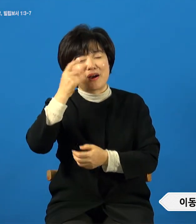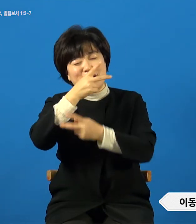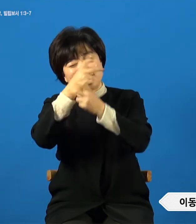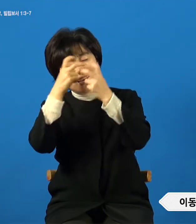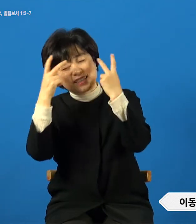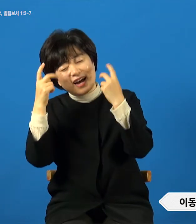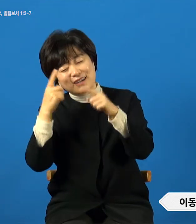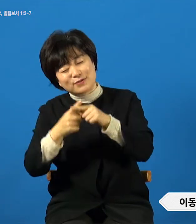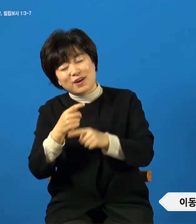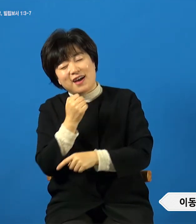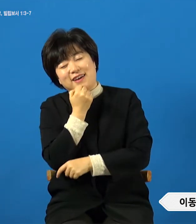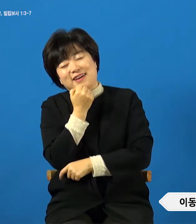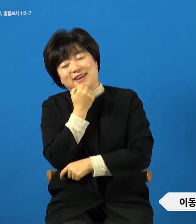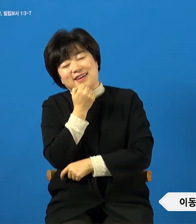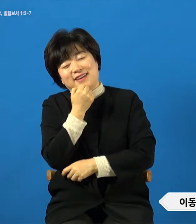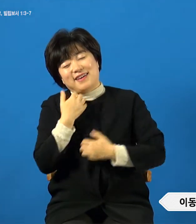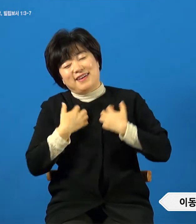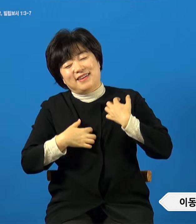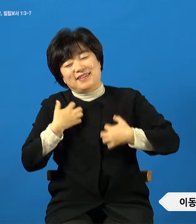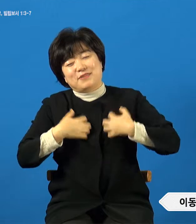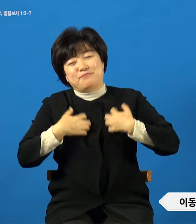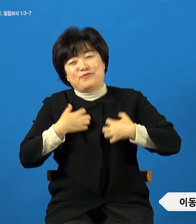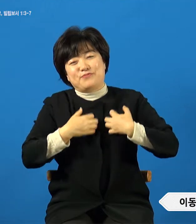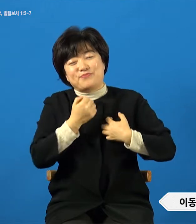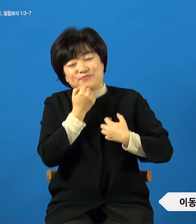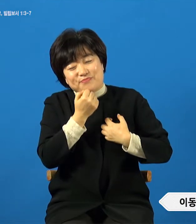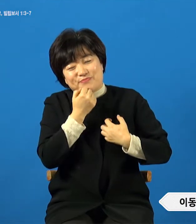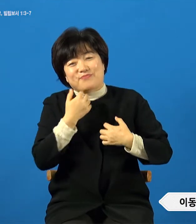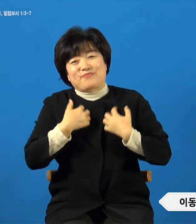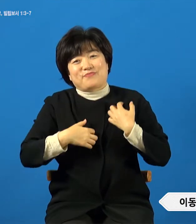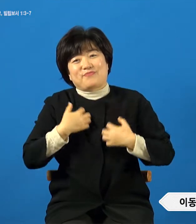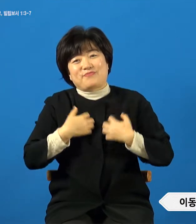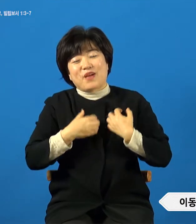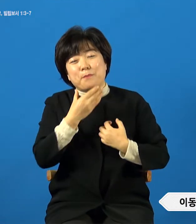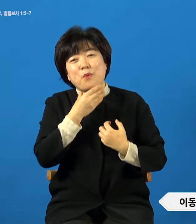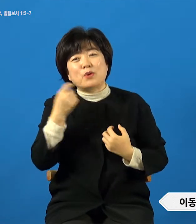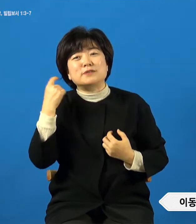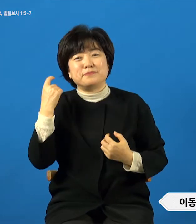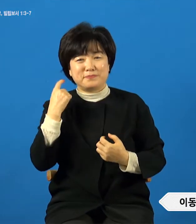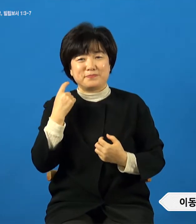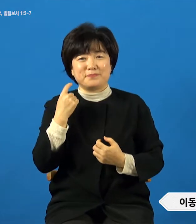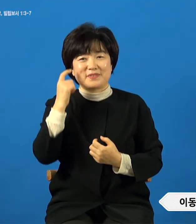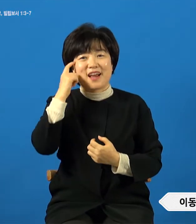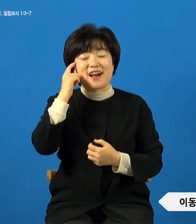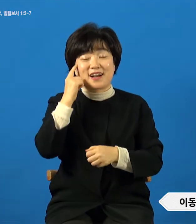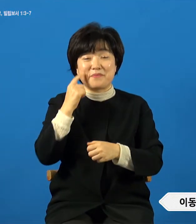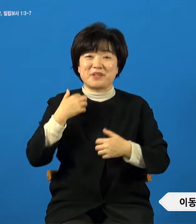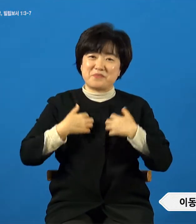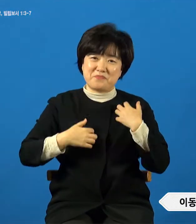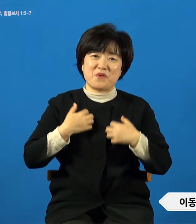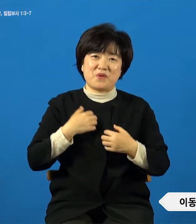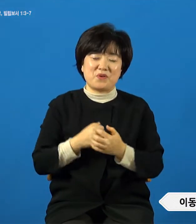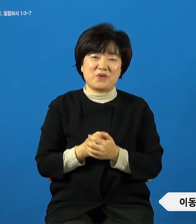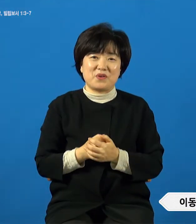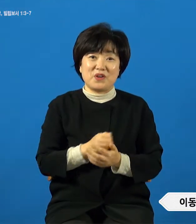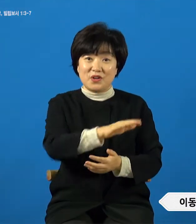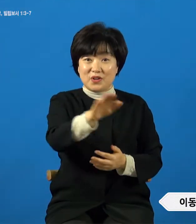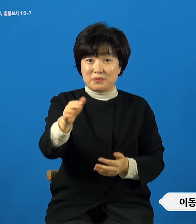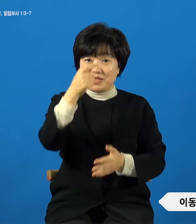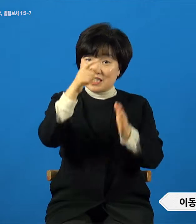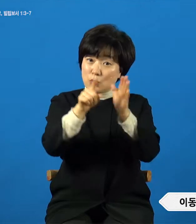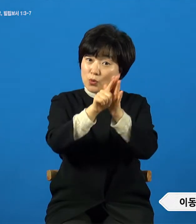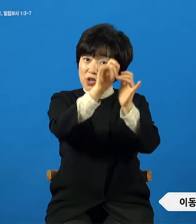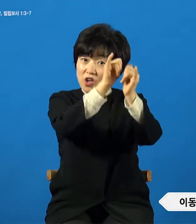흥분해요. 그의 흥분과 그의 기쁨과 감격의 열정은 바로 복음 때문이었던 것입니다. 우리가 기독교 역사에